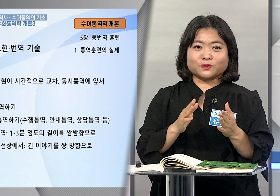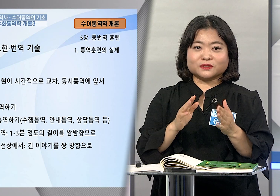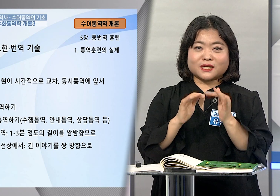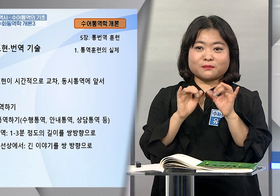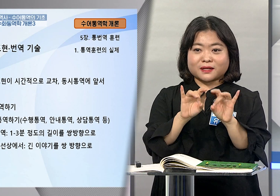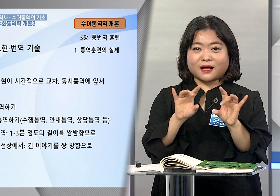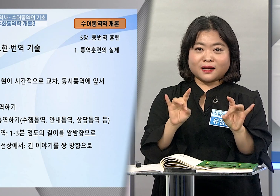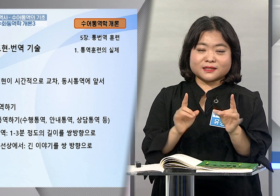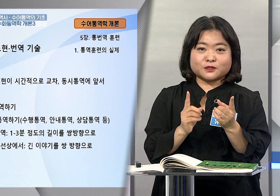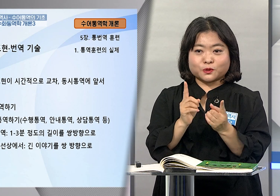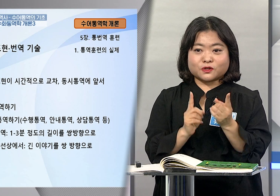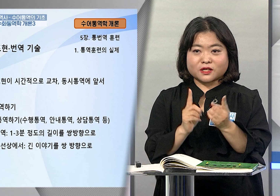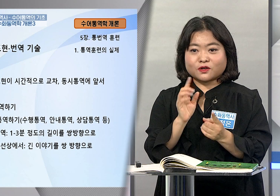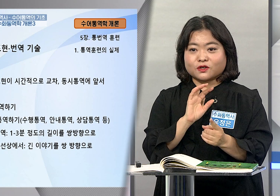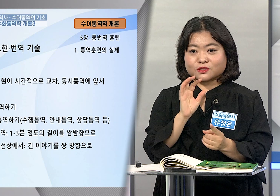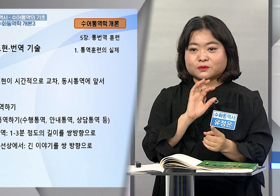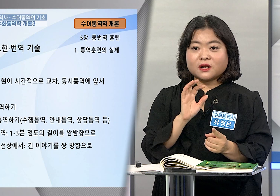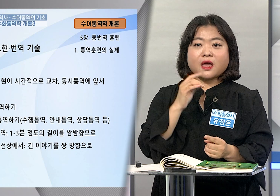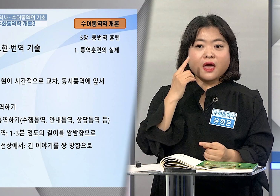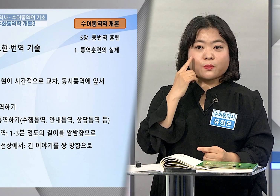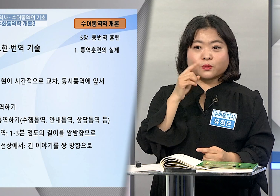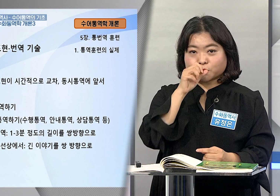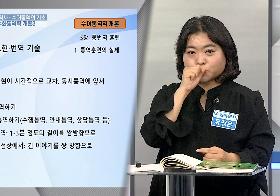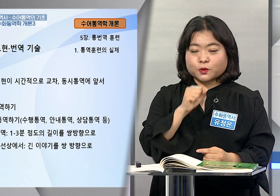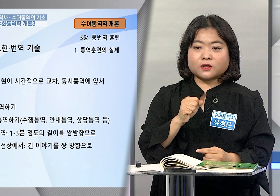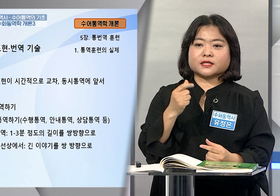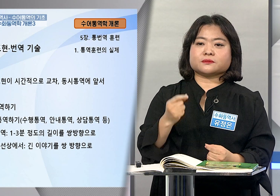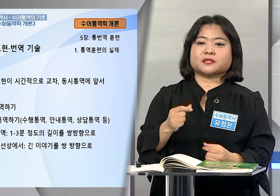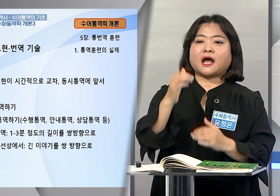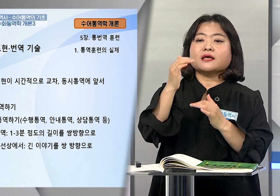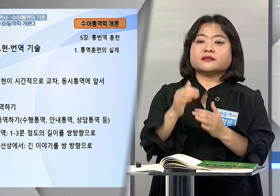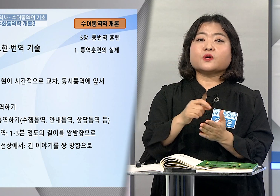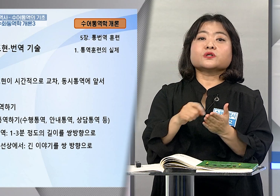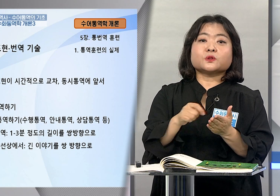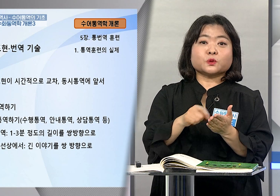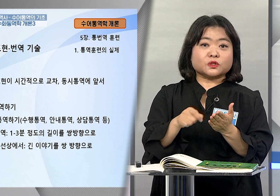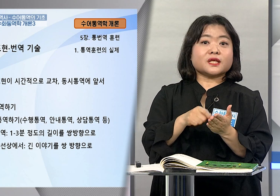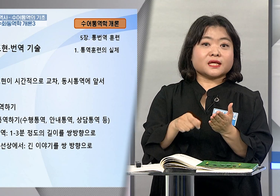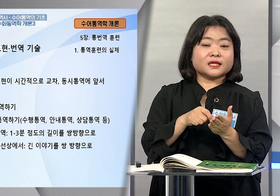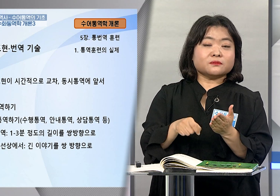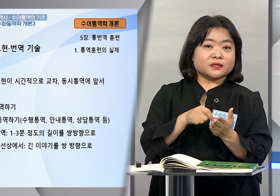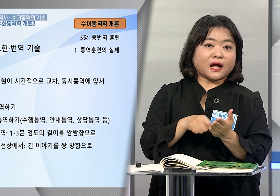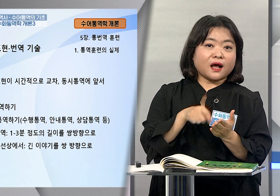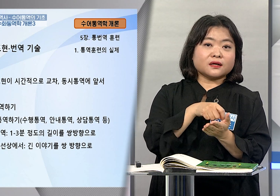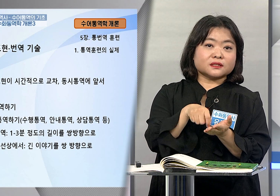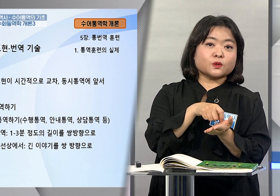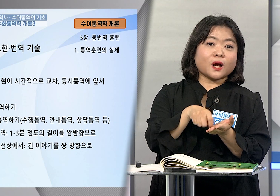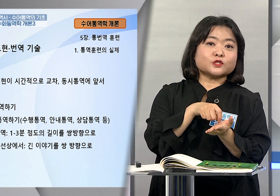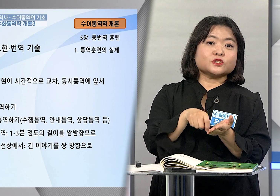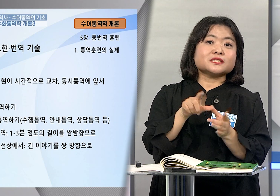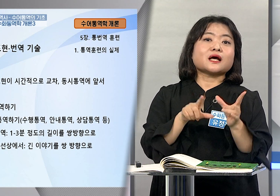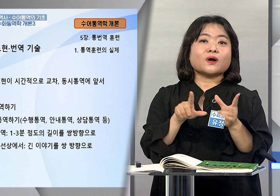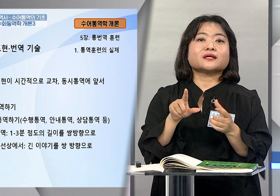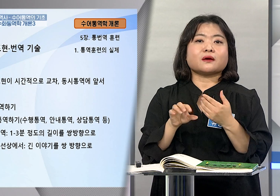요거는 사람마다 잘 조절해서 연습을 해보는 것도 좋을 것 같습니다. 내용 기록 노트 테이킹입니다. 기록할 수 있는